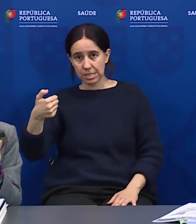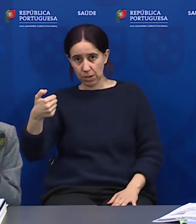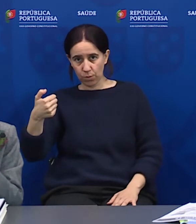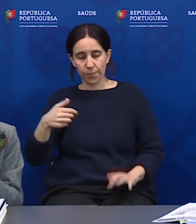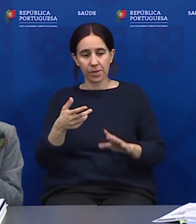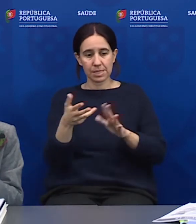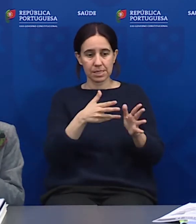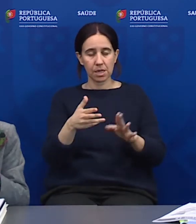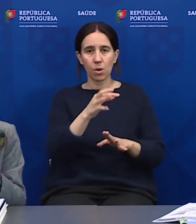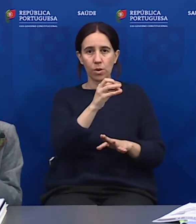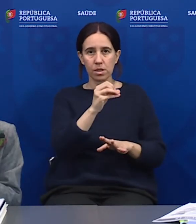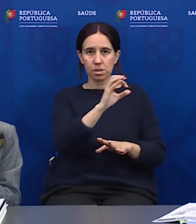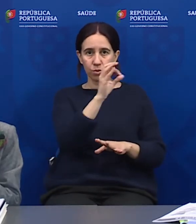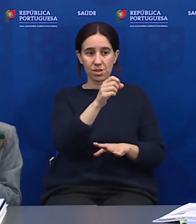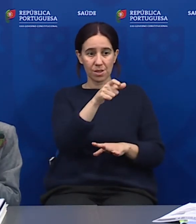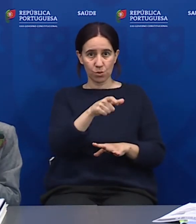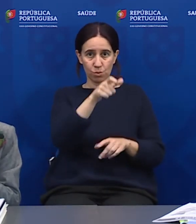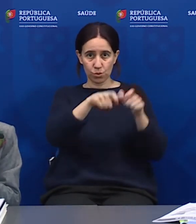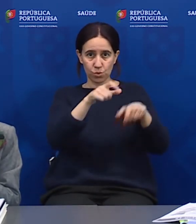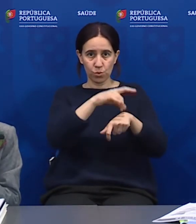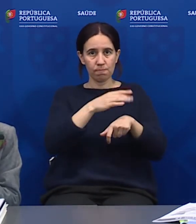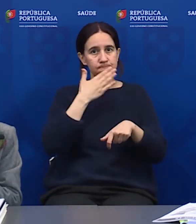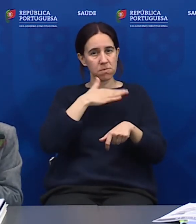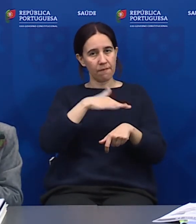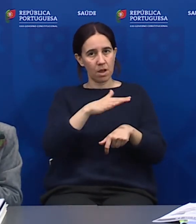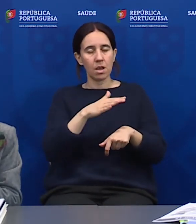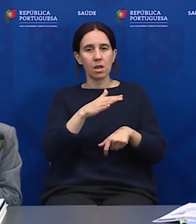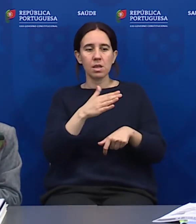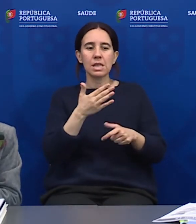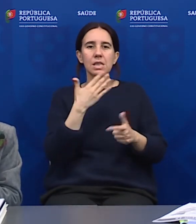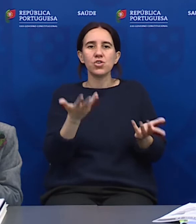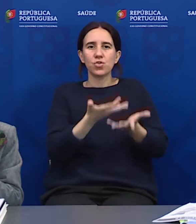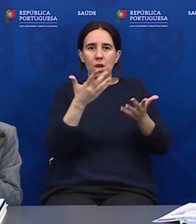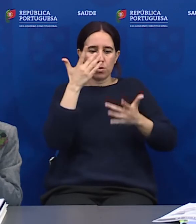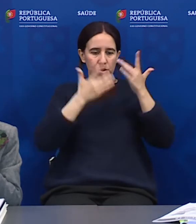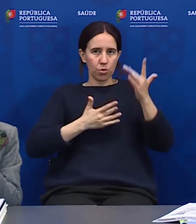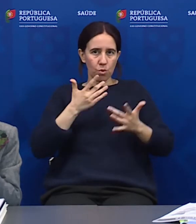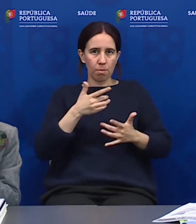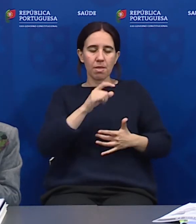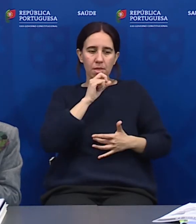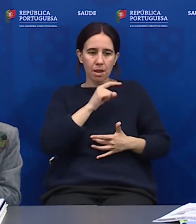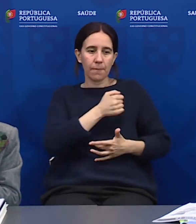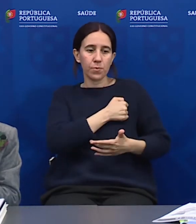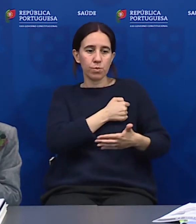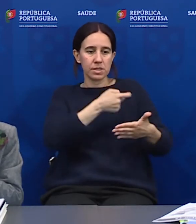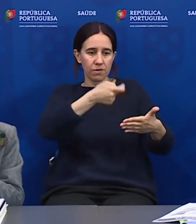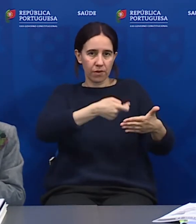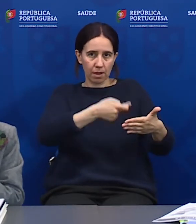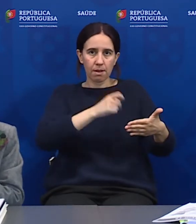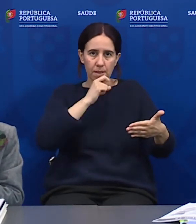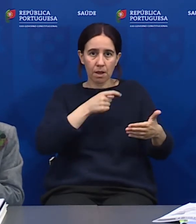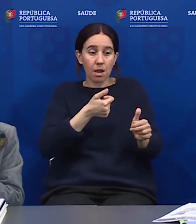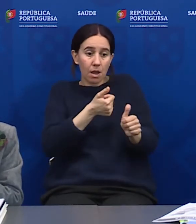de 80% dos doentes, felizmente, vai ter sintomatologia ligeira e vai conseguir ficar no seu domicílio,